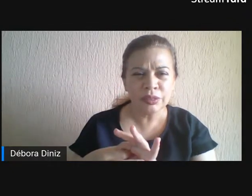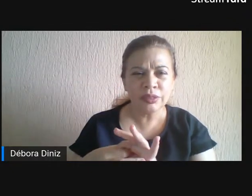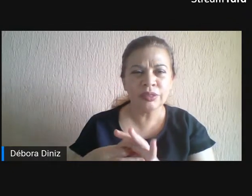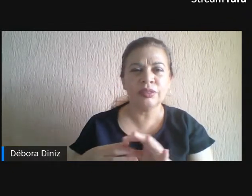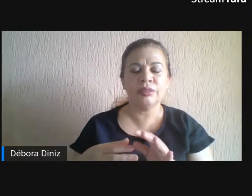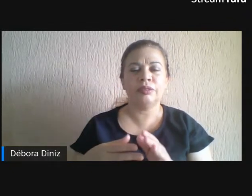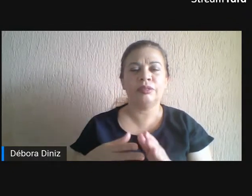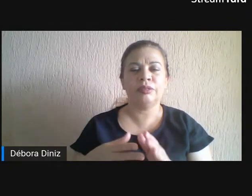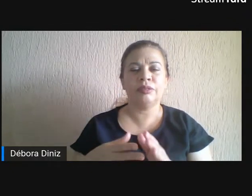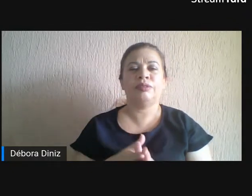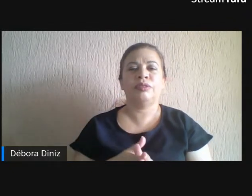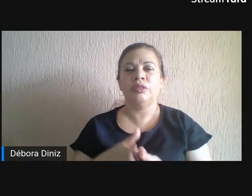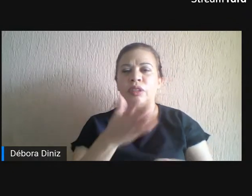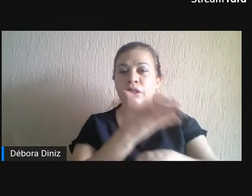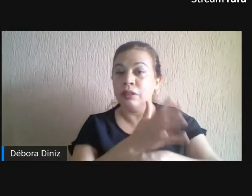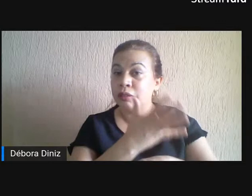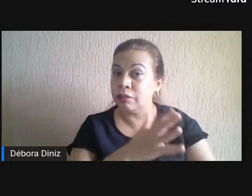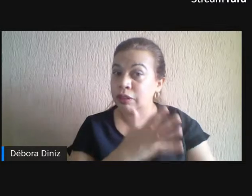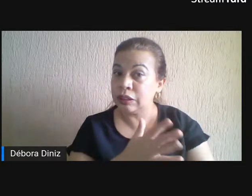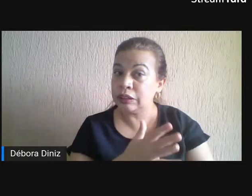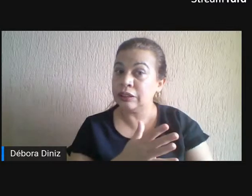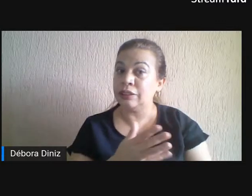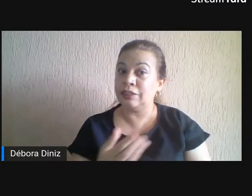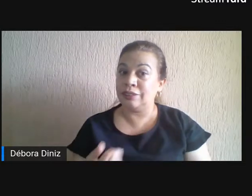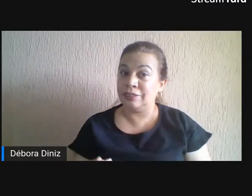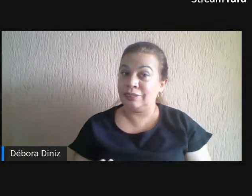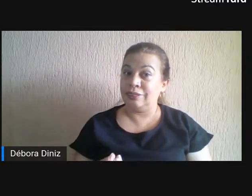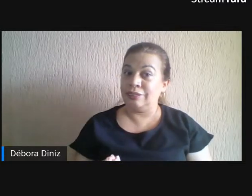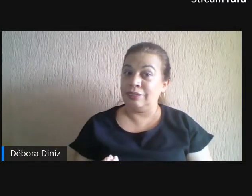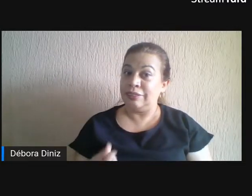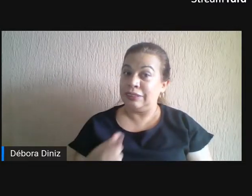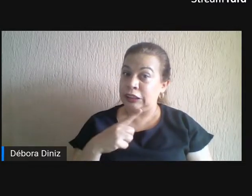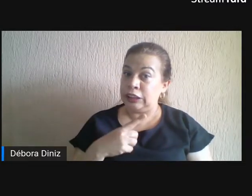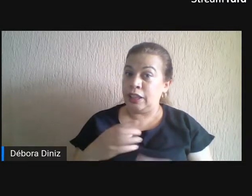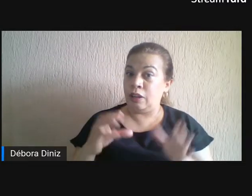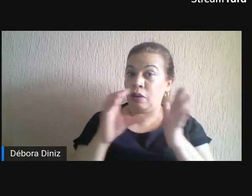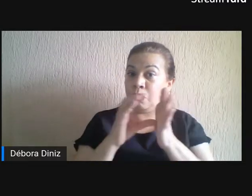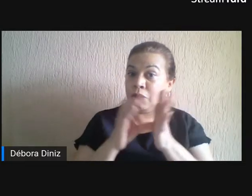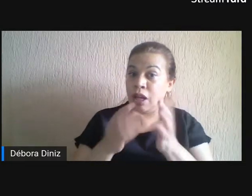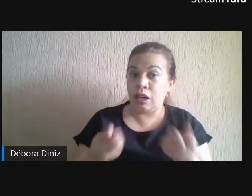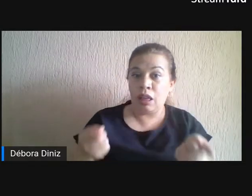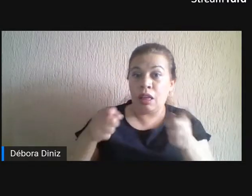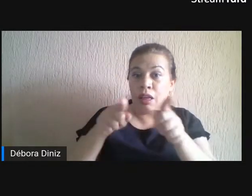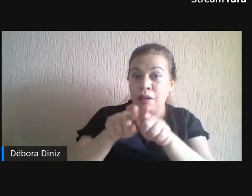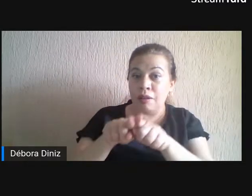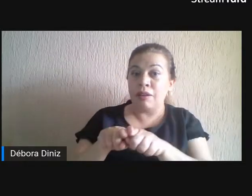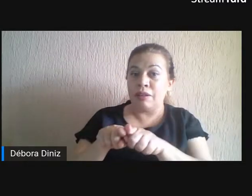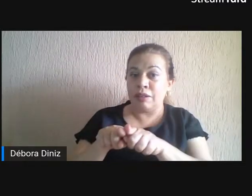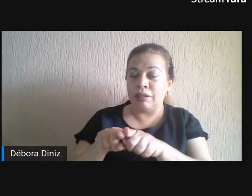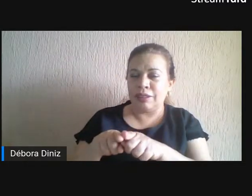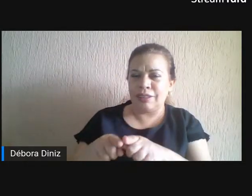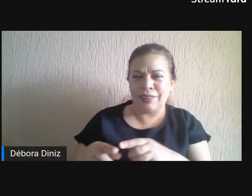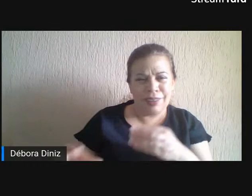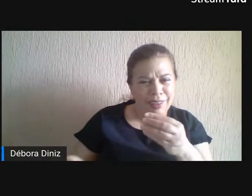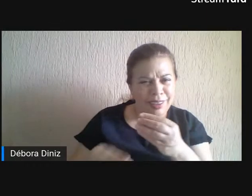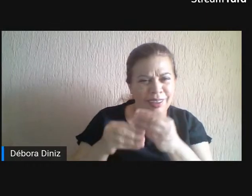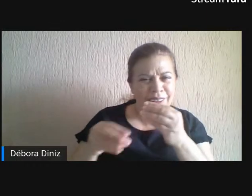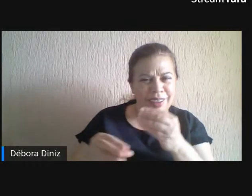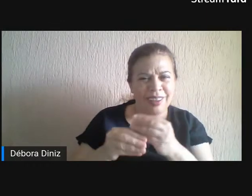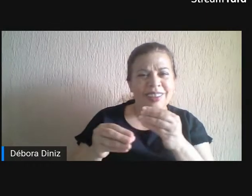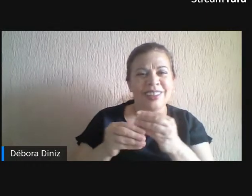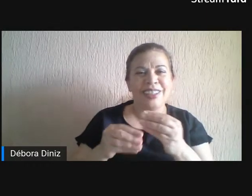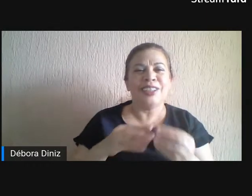praxis. Estabelecer vínculos com as comunidades, implementar a certificação de saberes não